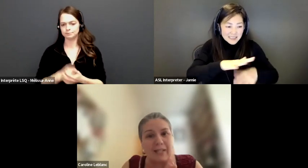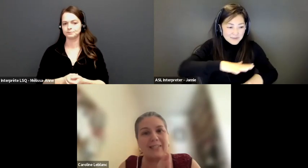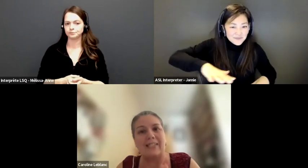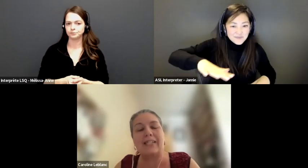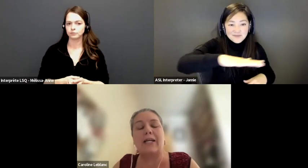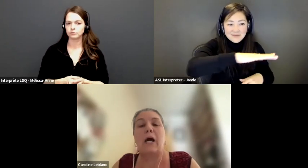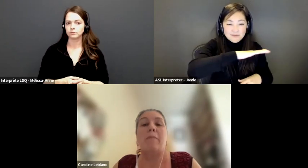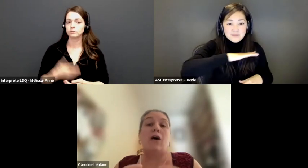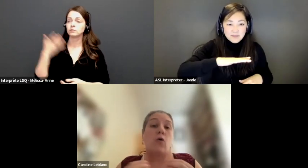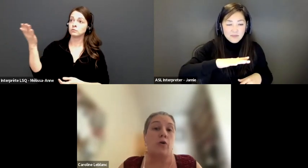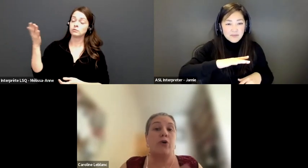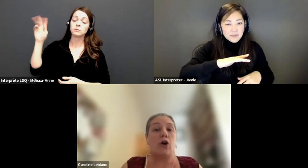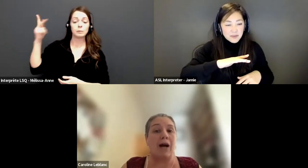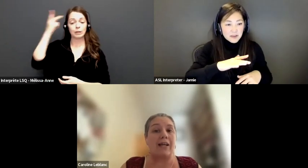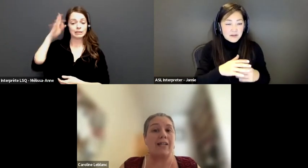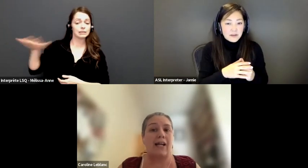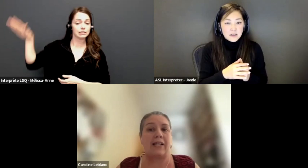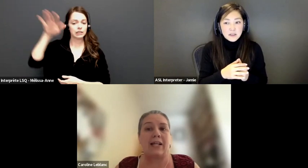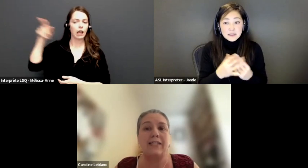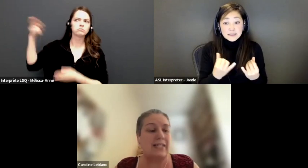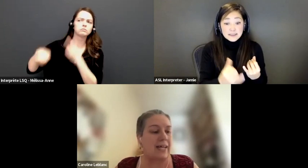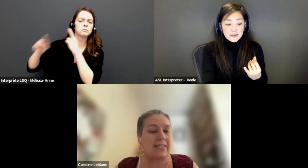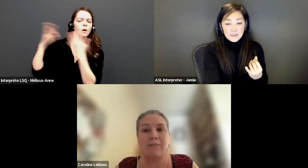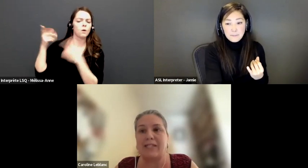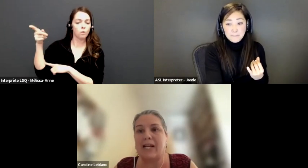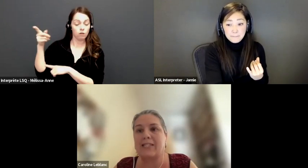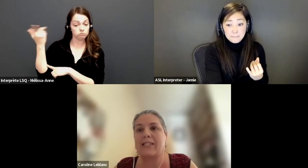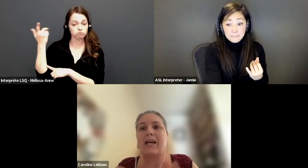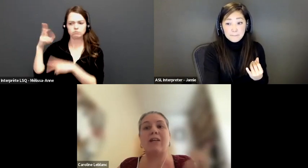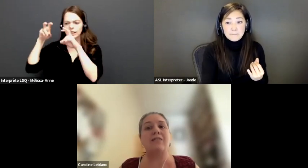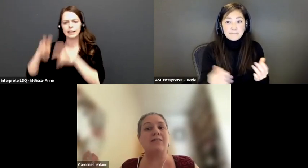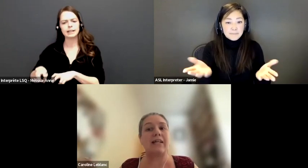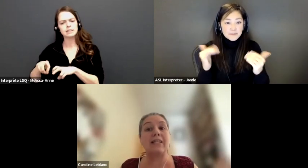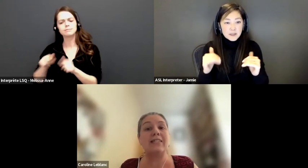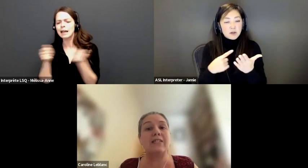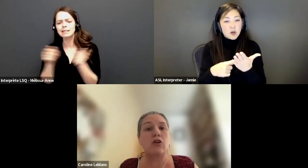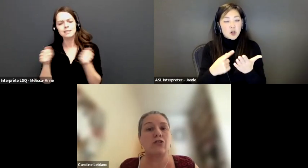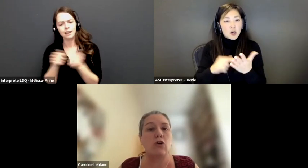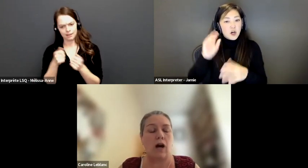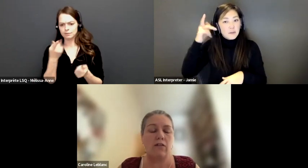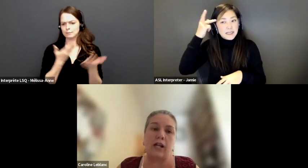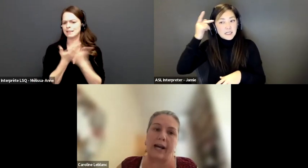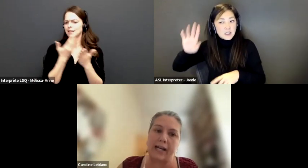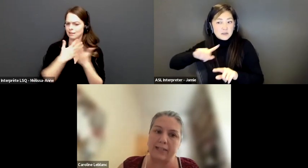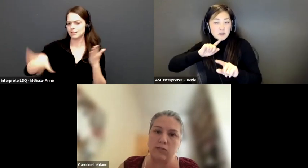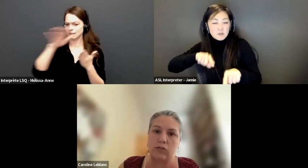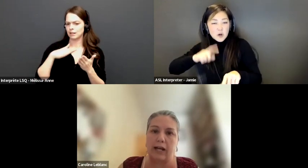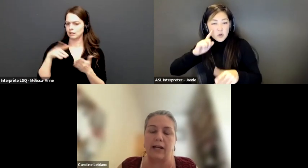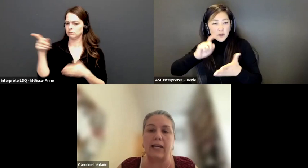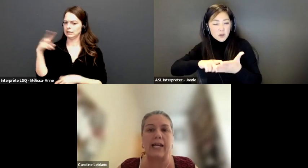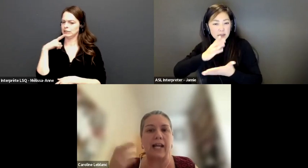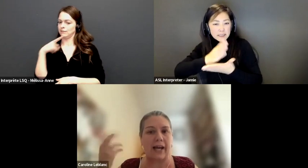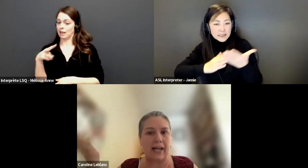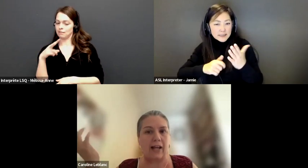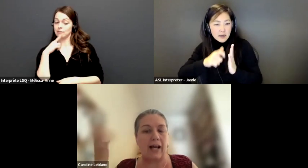réponse politique, bien, on a pu remarquer dans l'analyse des articles médiatiques qu'il y avait une certaine distorsion entre la réalité du